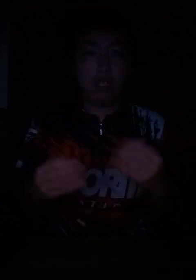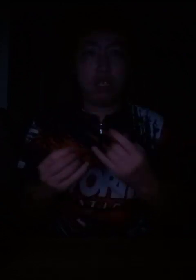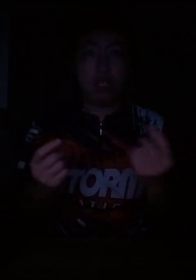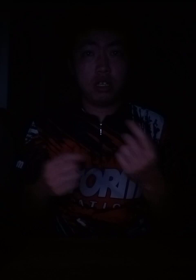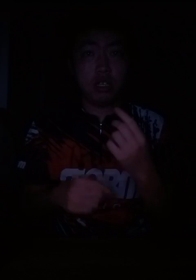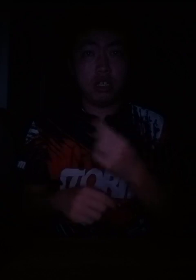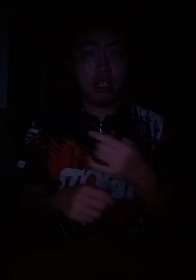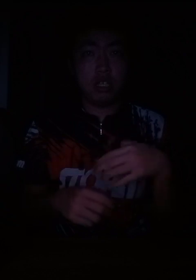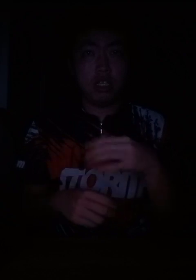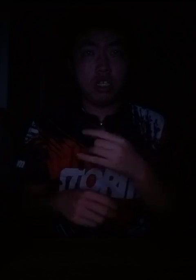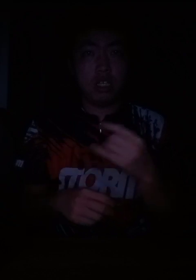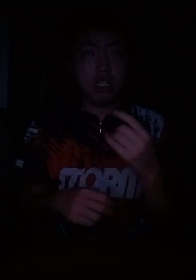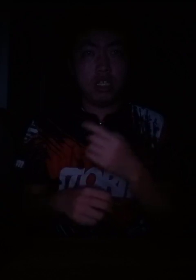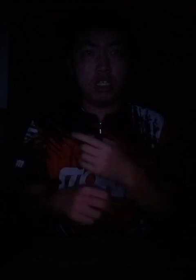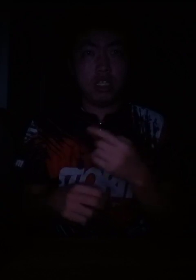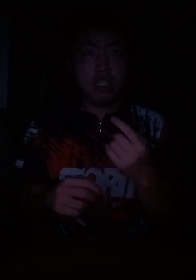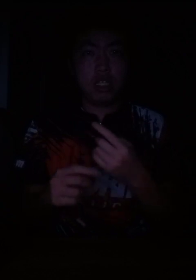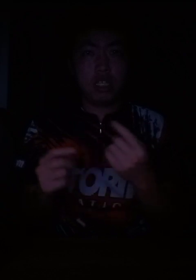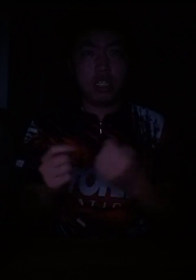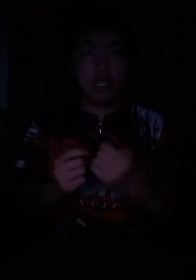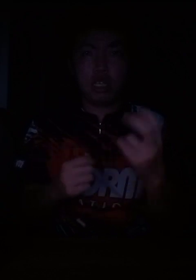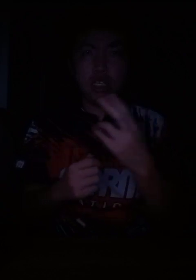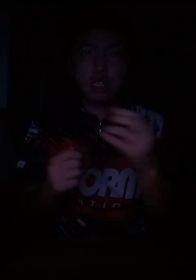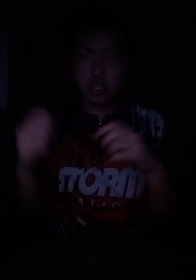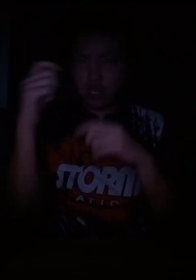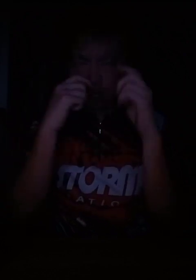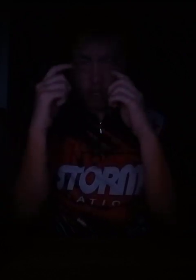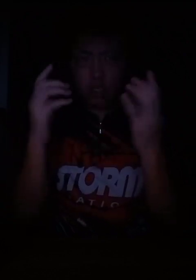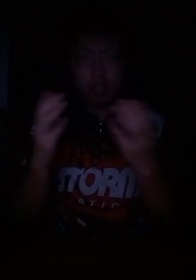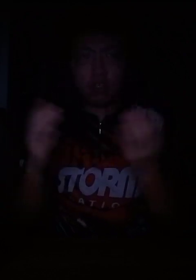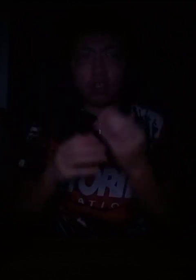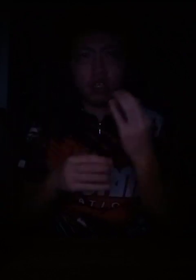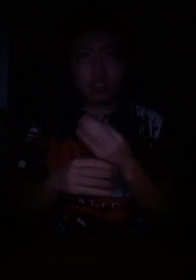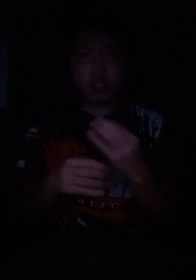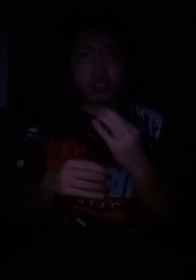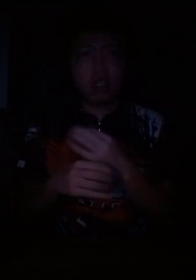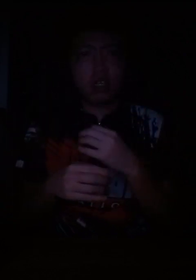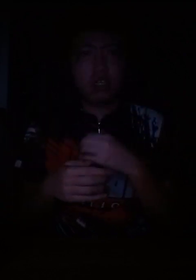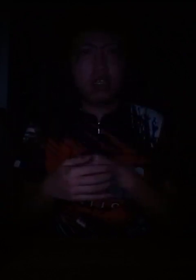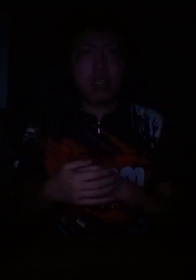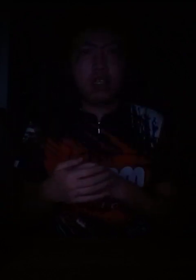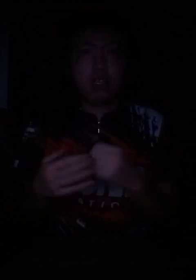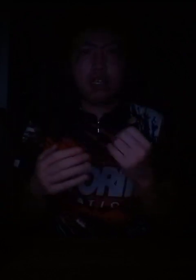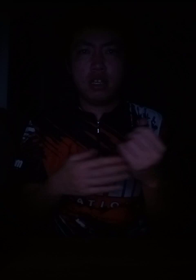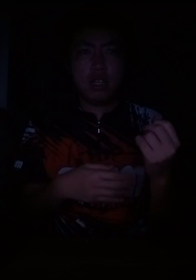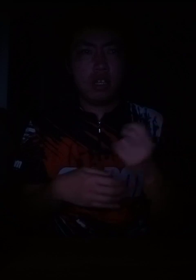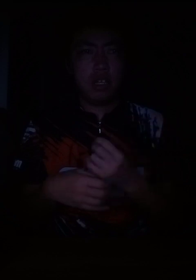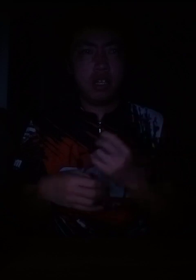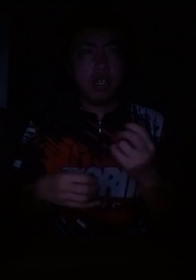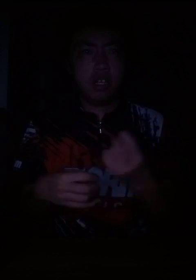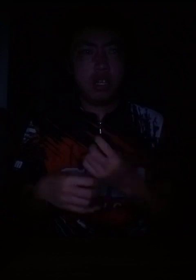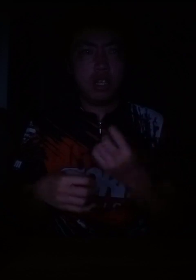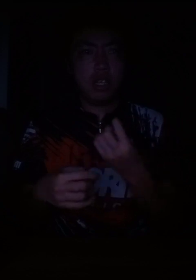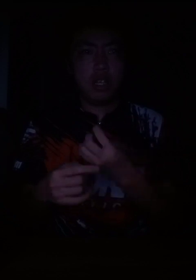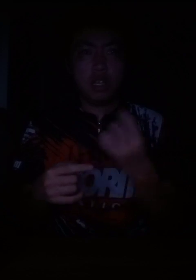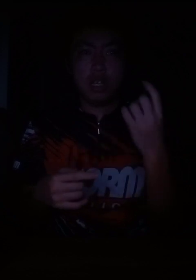동안 김웅 씨는 매우 서운했을지 모르겠지만 그런 부분을 찾아가는 그런 과정이었다고 저는 생각을 하는데